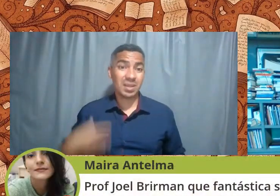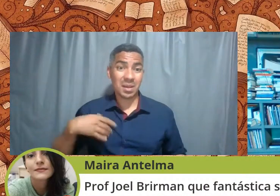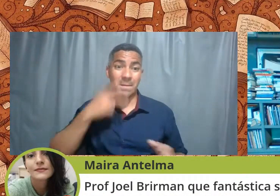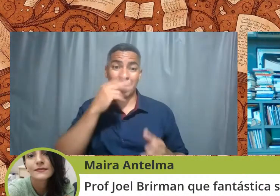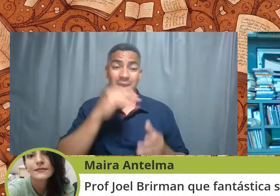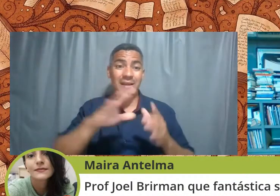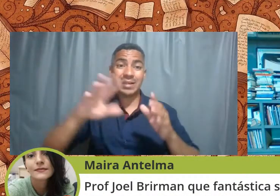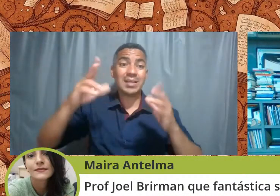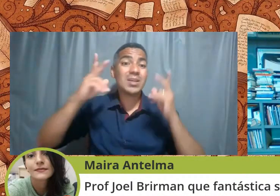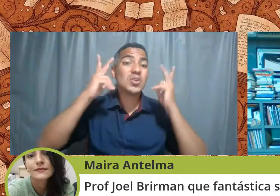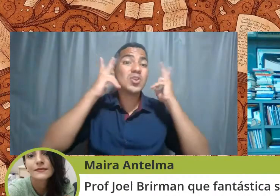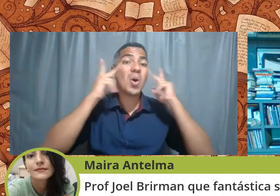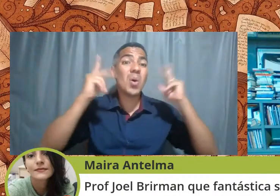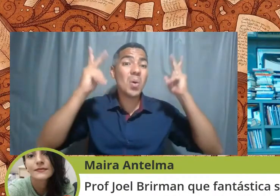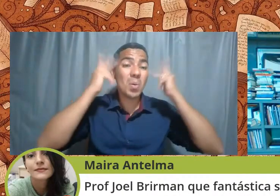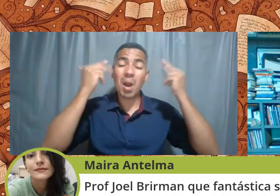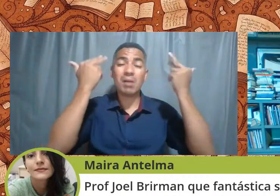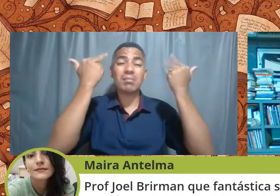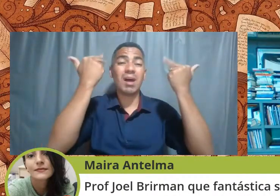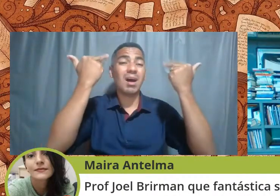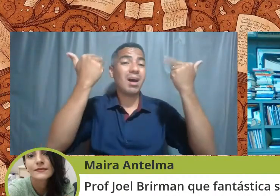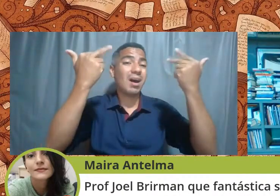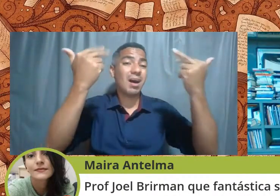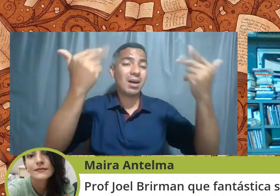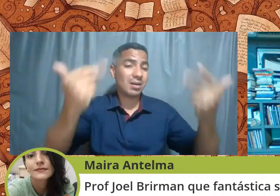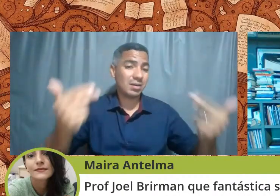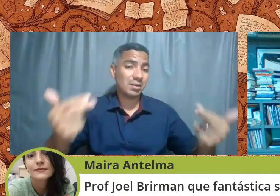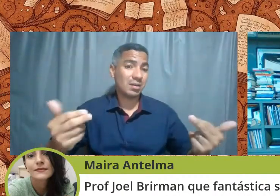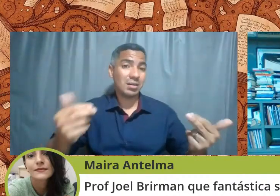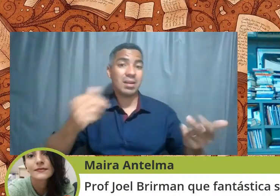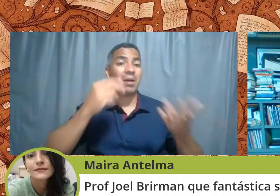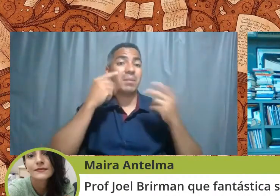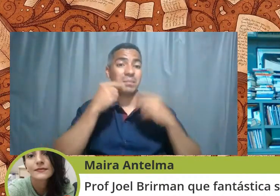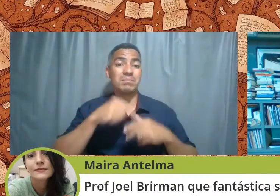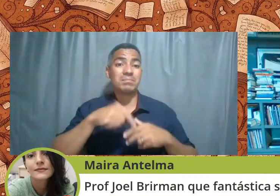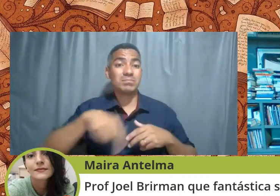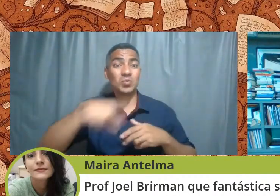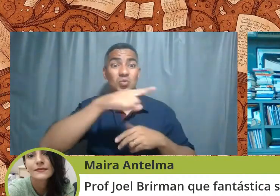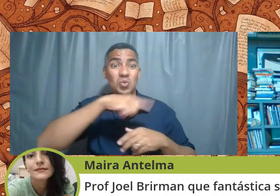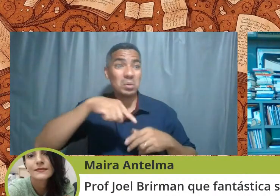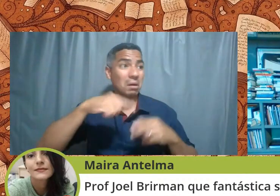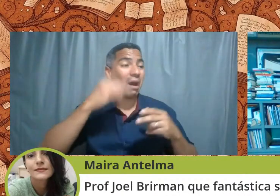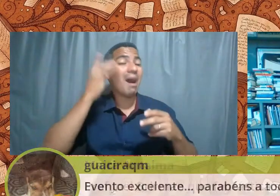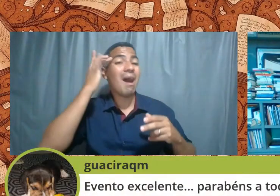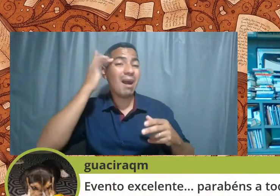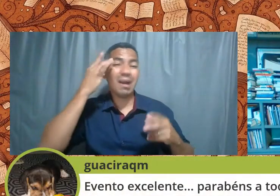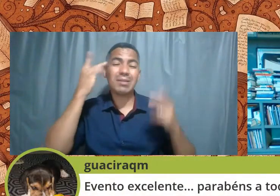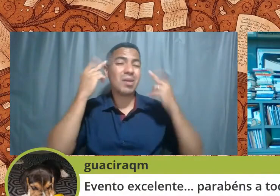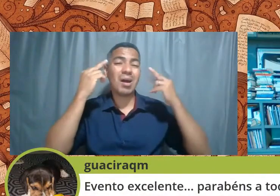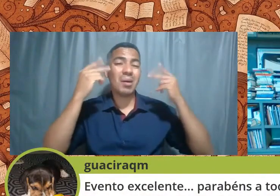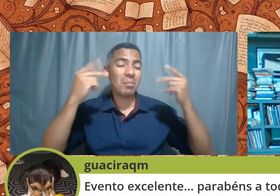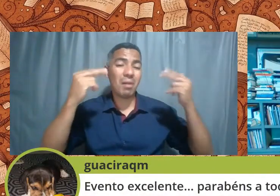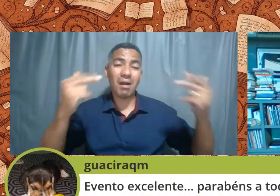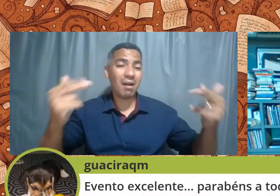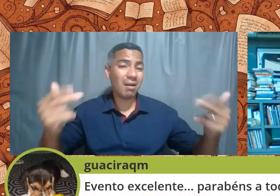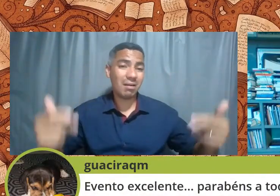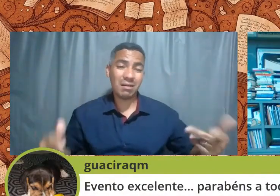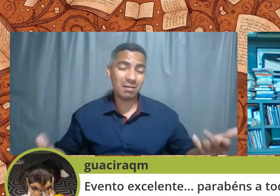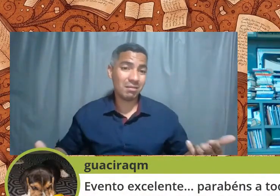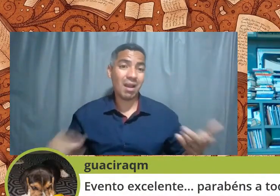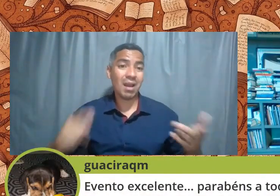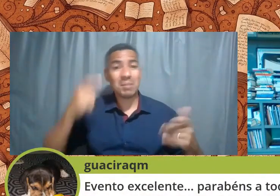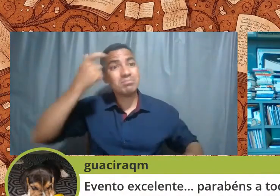natureza, né, propriamente dita, né, e nessa fixação disso como natureza, né, as